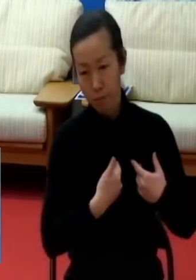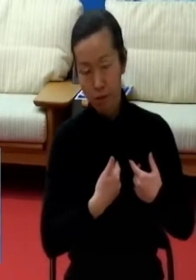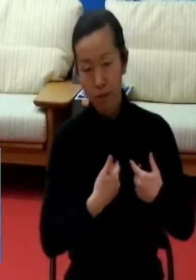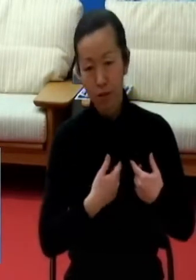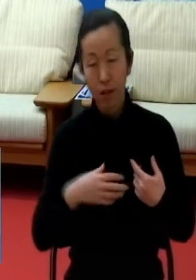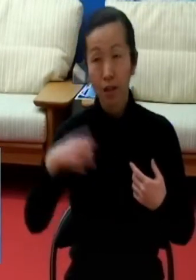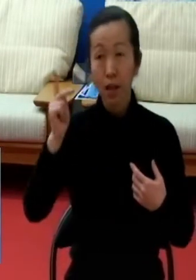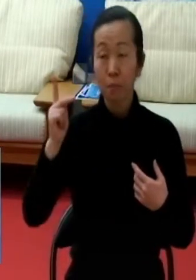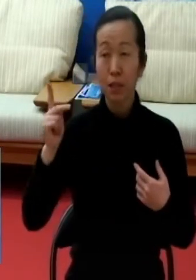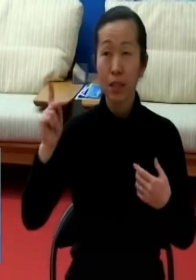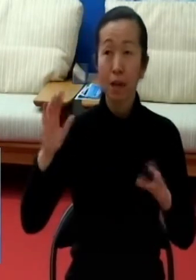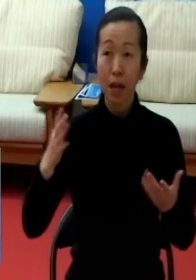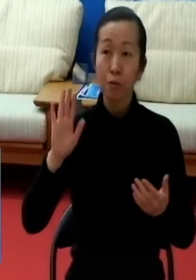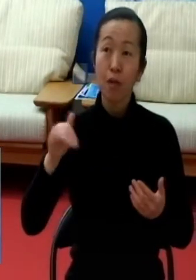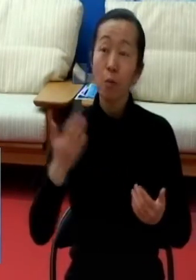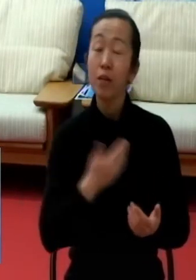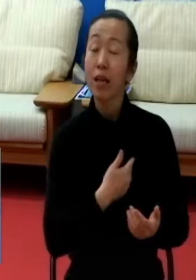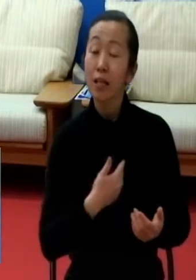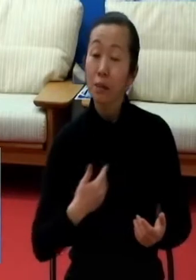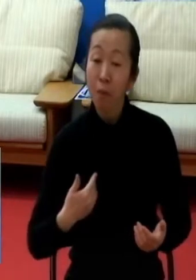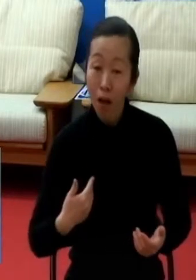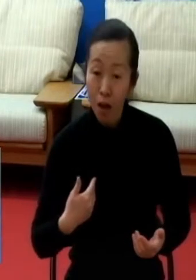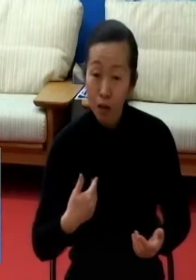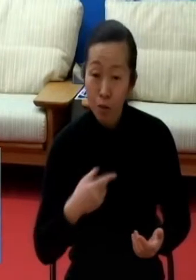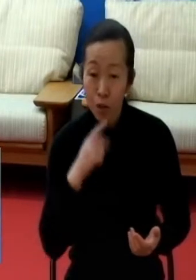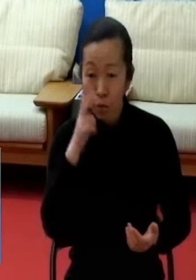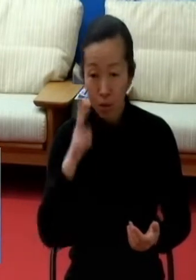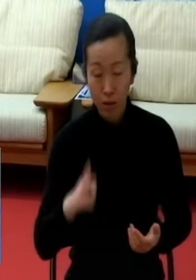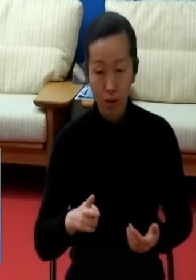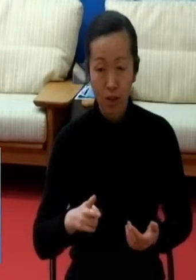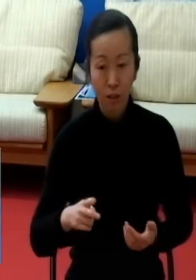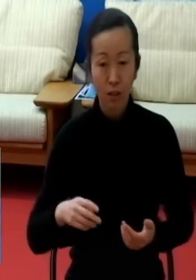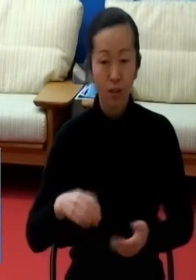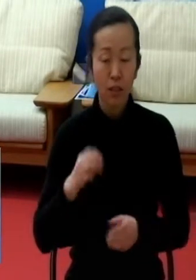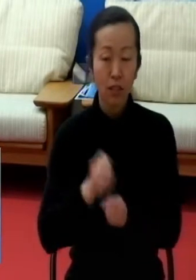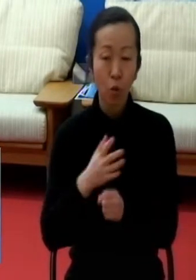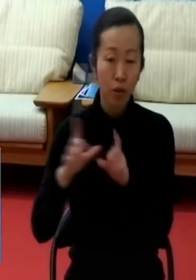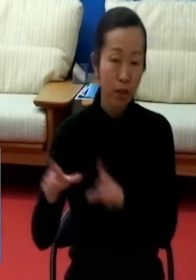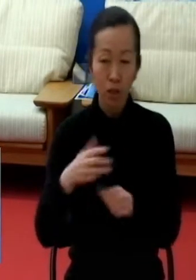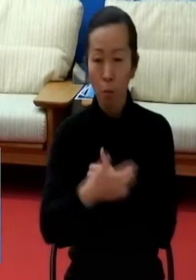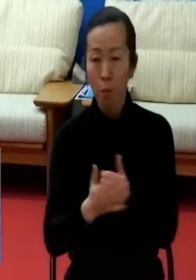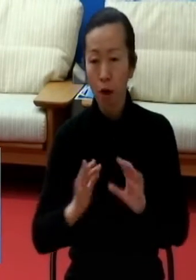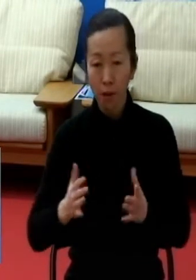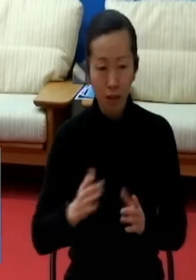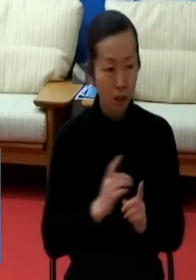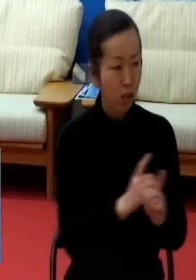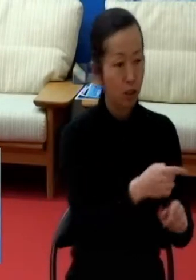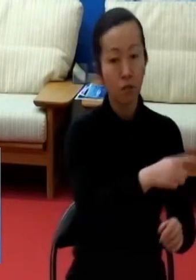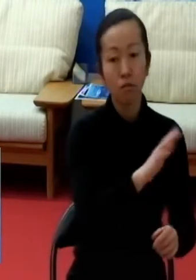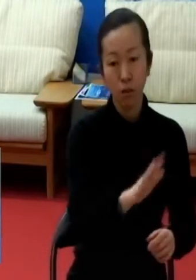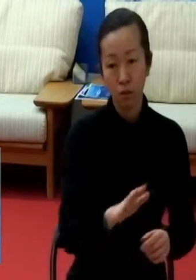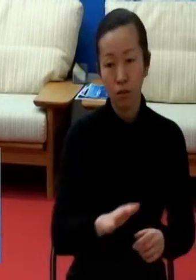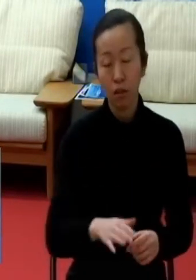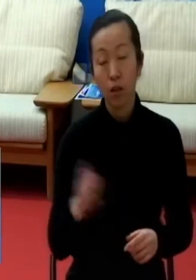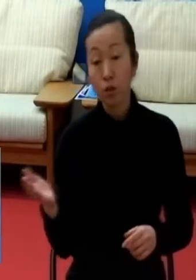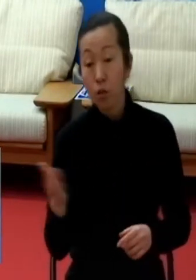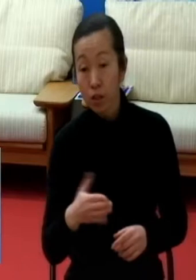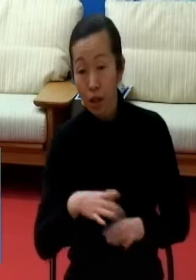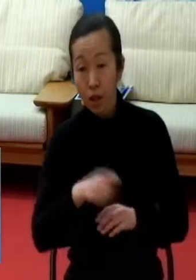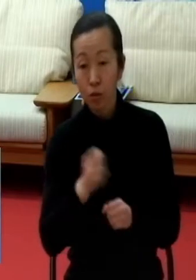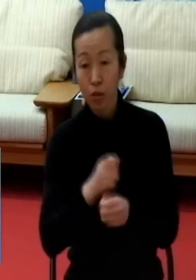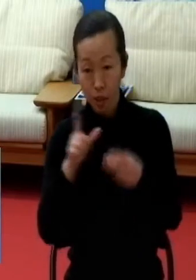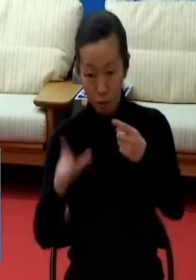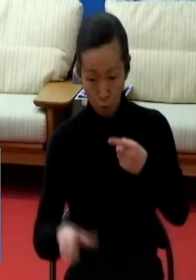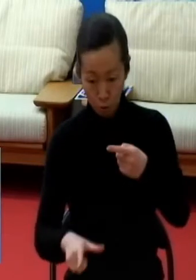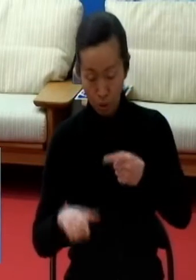と。 예, 그게 사단의 전략이거든요. それがサダンの戦略です。 그래서 창세기 6장에 이 문제가 개인의 생각, 가정의 후대에게 들어간 것입니다. そして創世記6